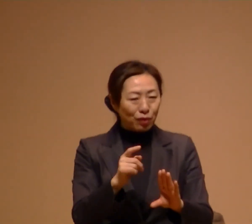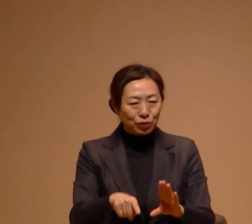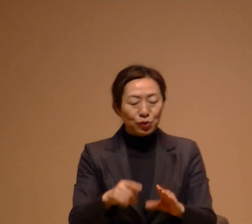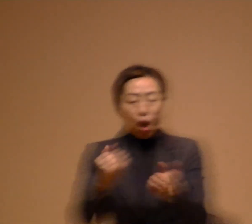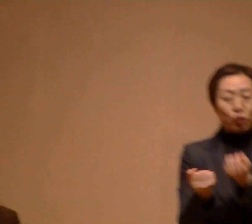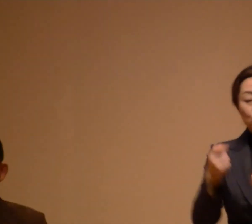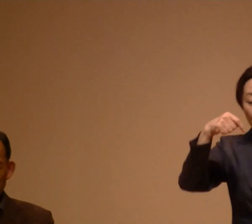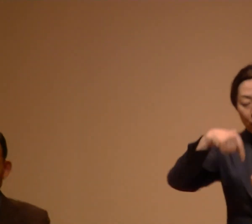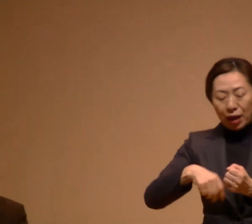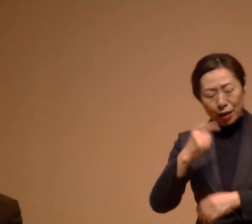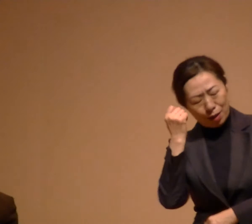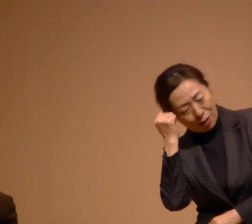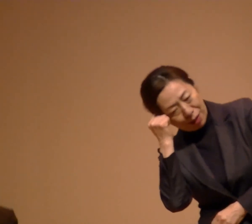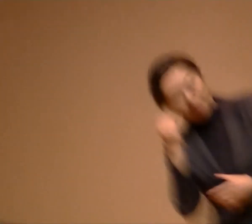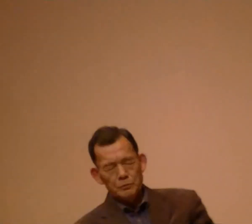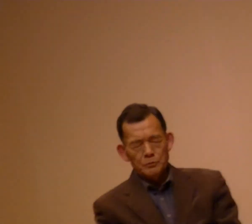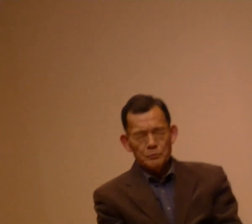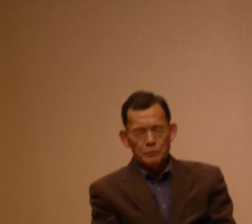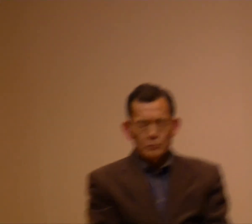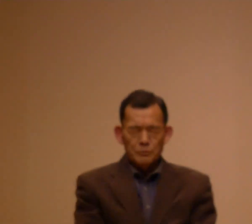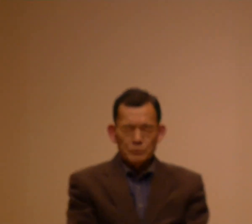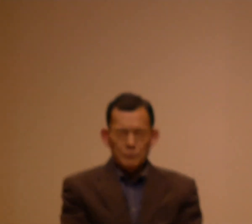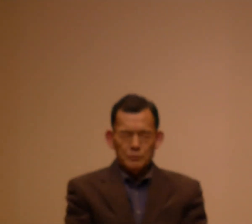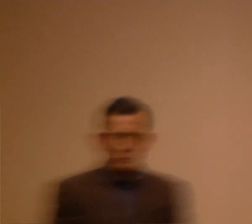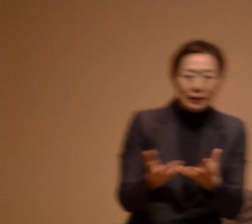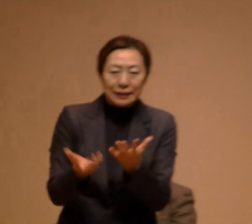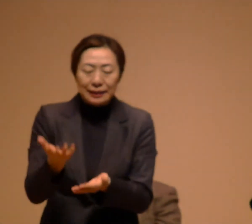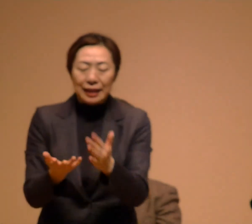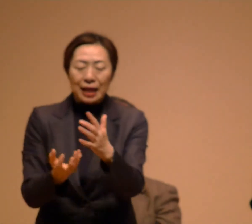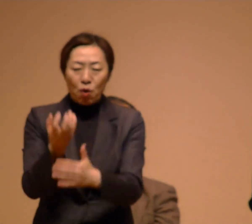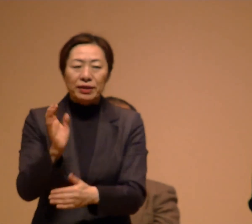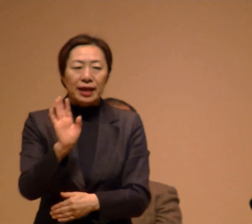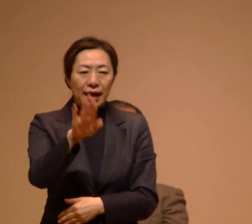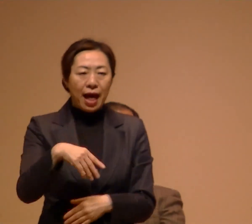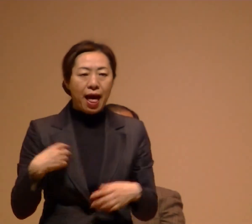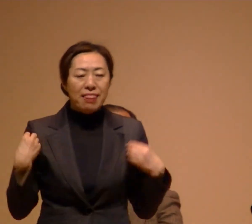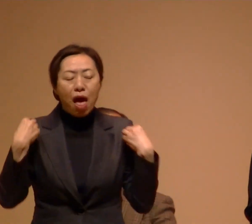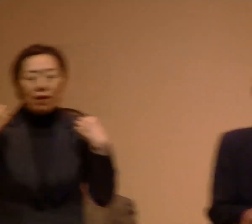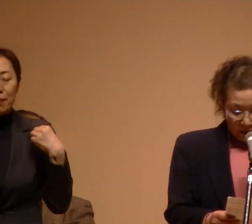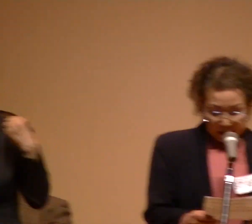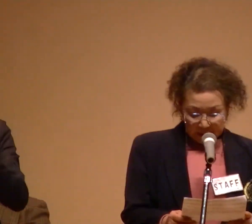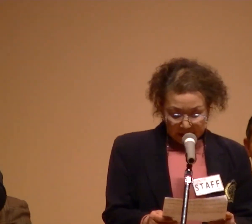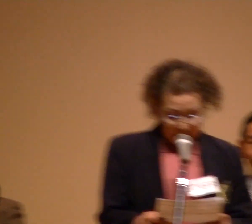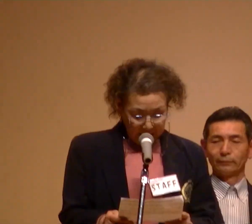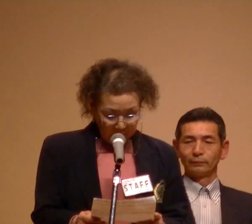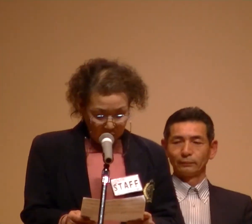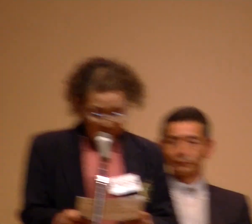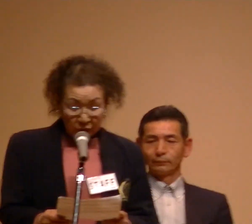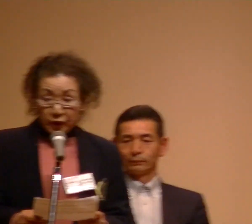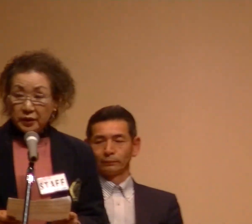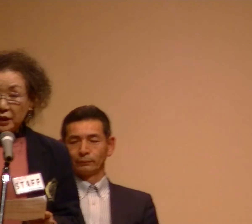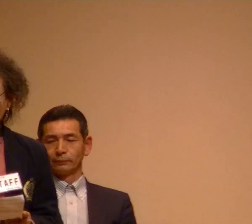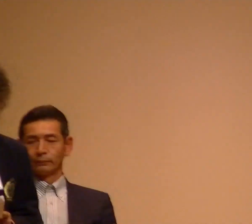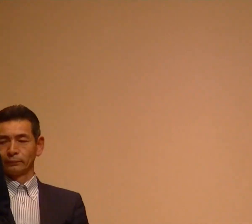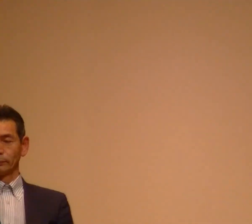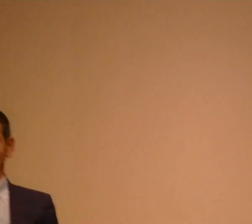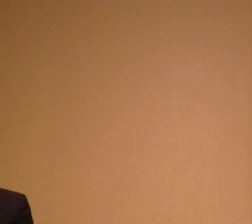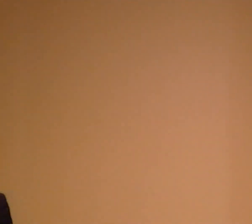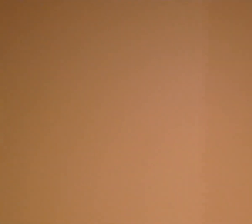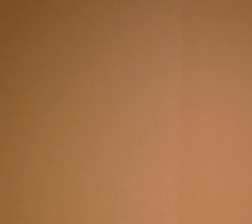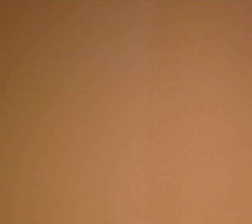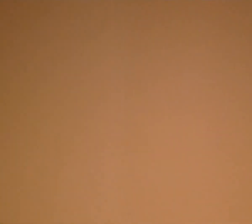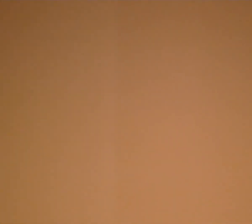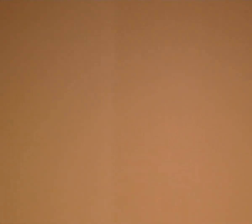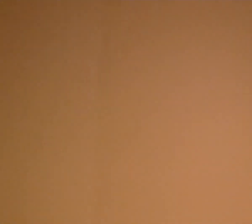息子は震災直後、寝袋、ヘルメット、食料を持ち、20年住んでいた仙台の病院に1週